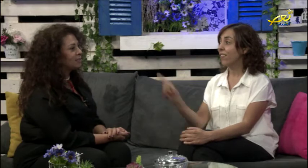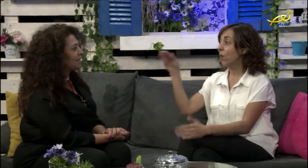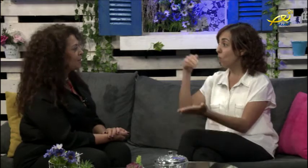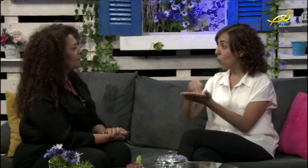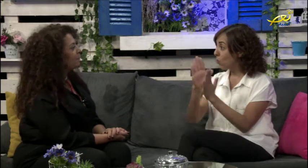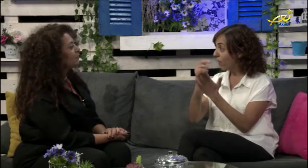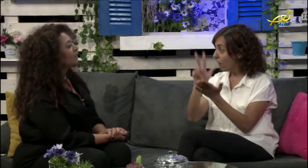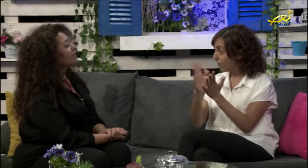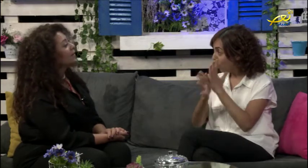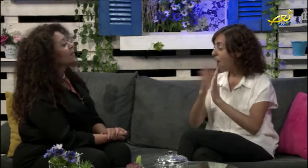سامع.